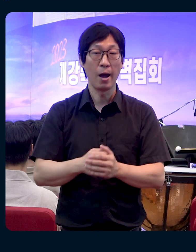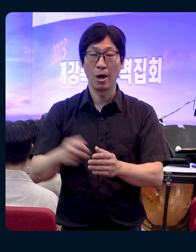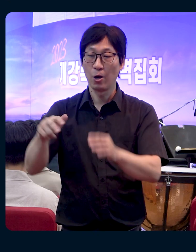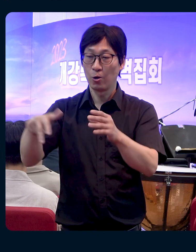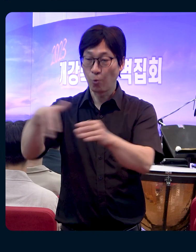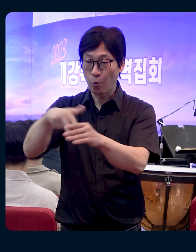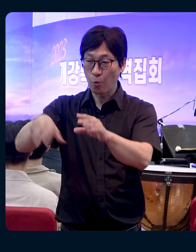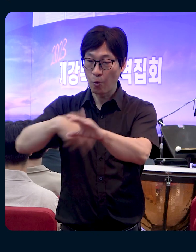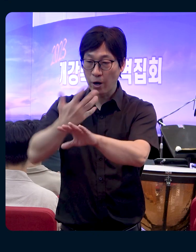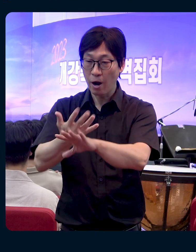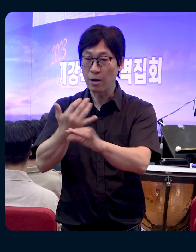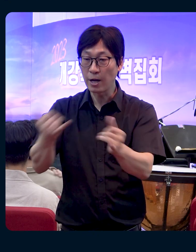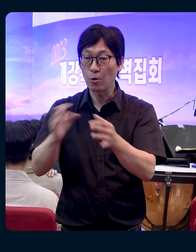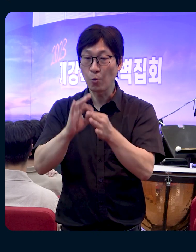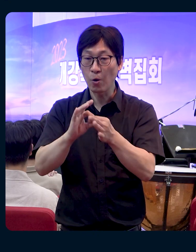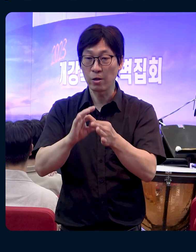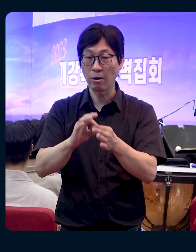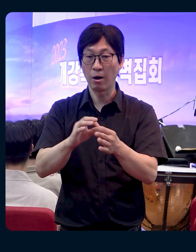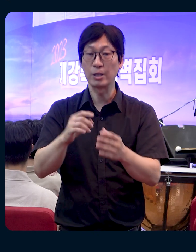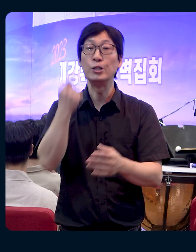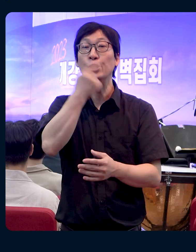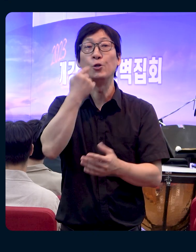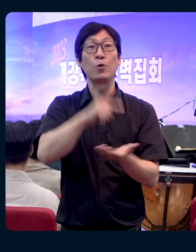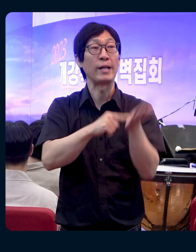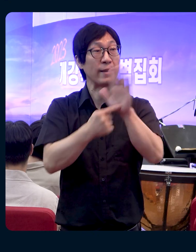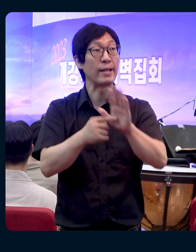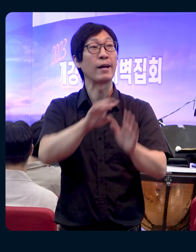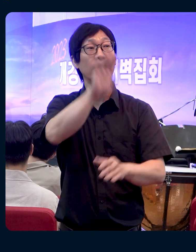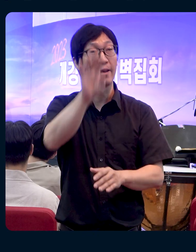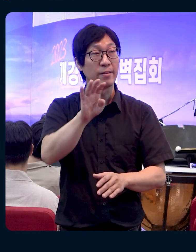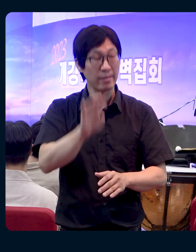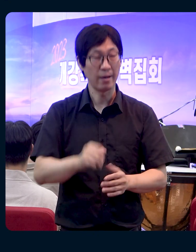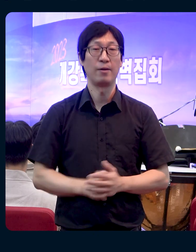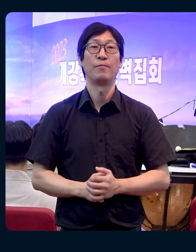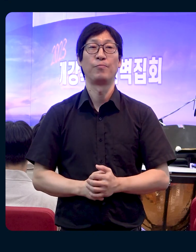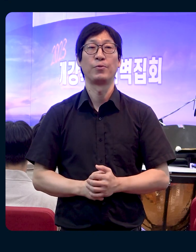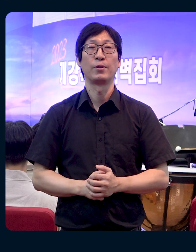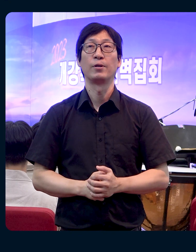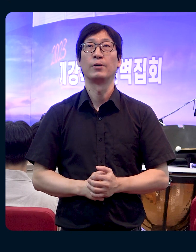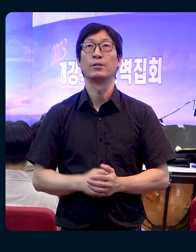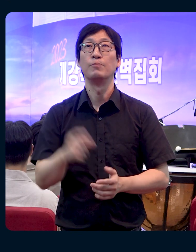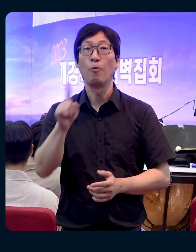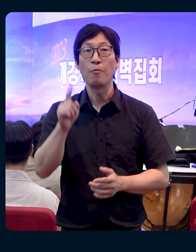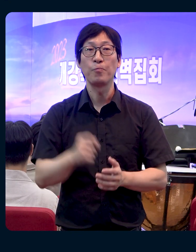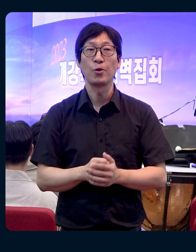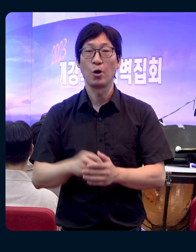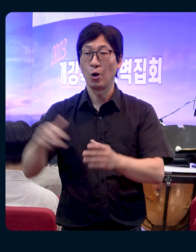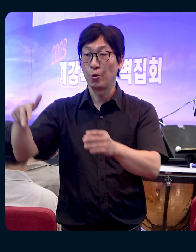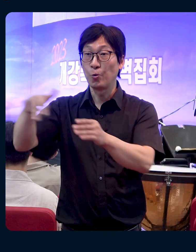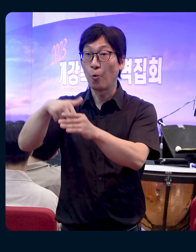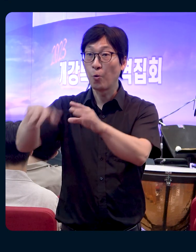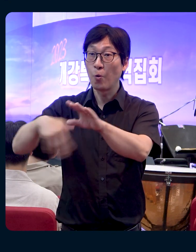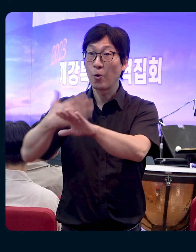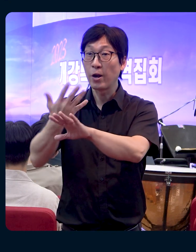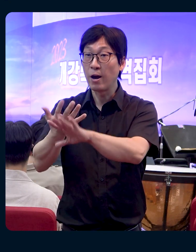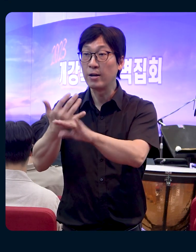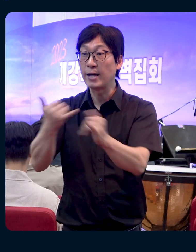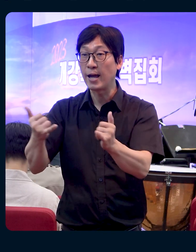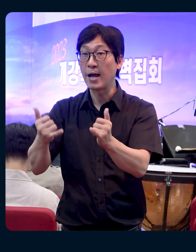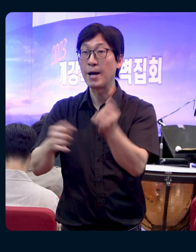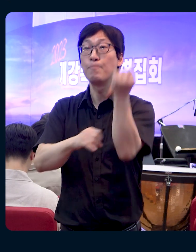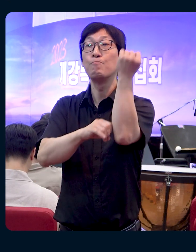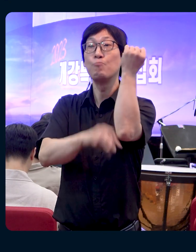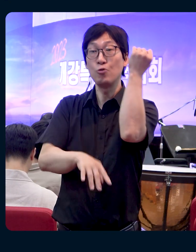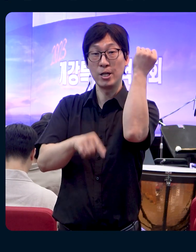이렇게 제시가 되었는가? 이유가 있어요. 뭐냐면요, 바로 종교 개혁자들의 모토가